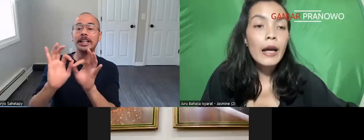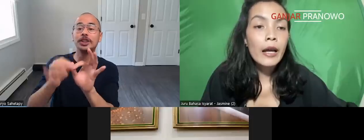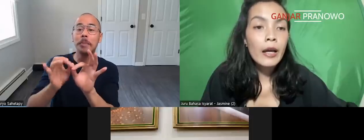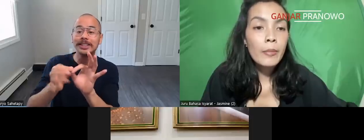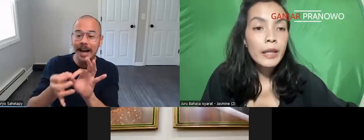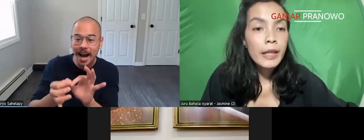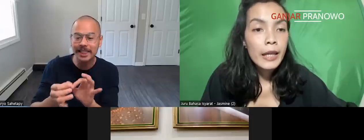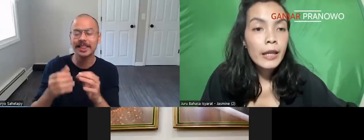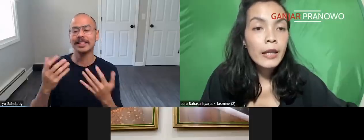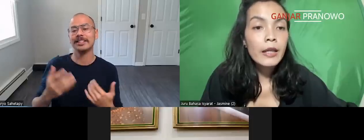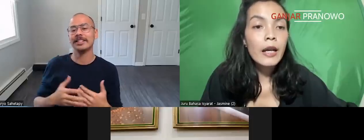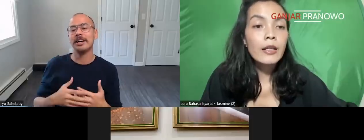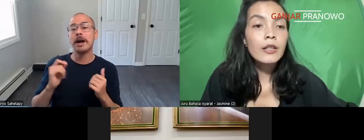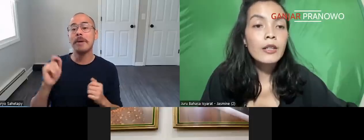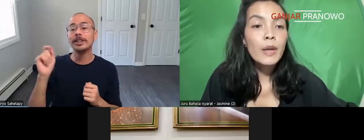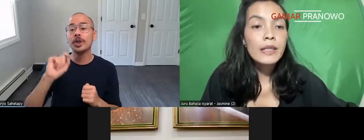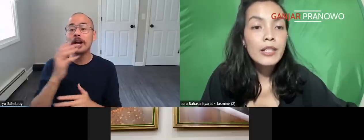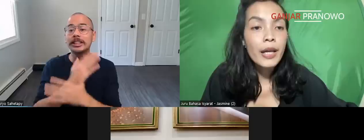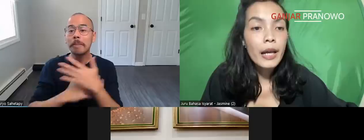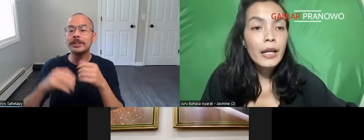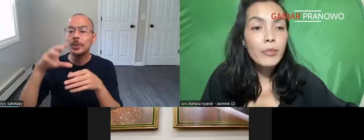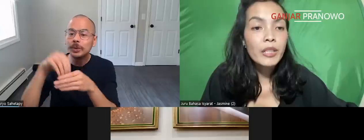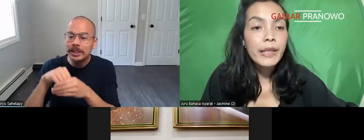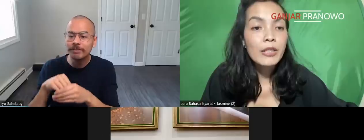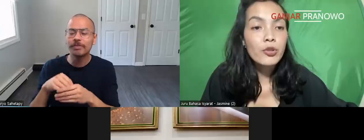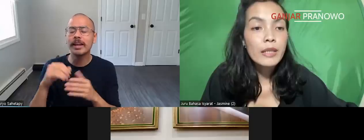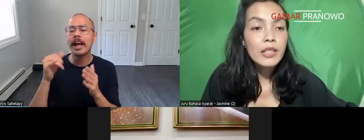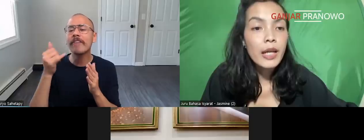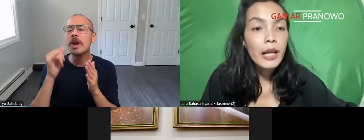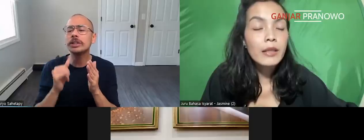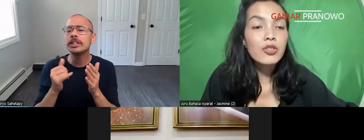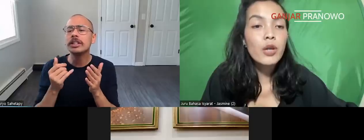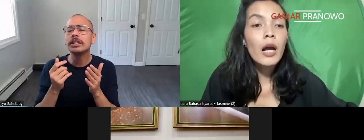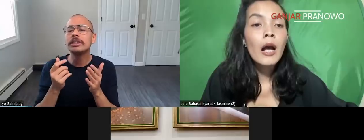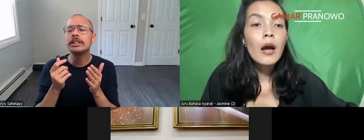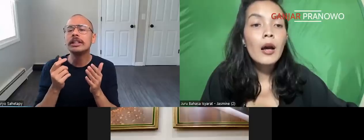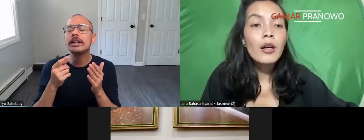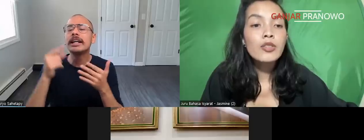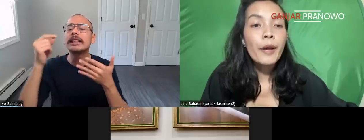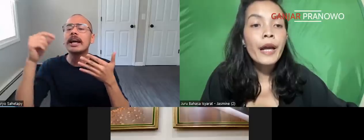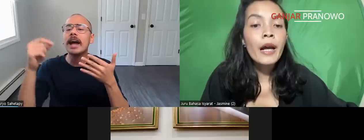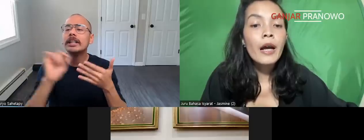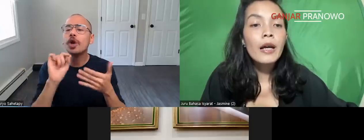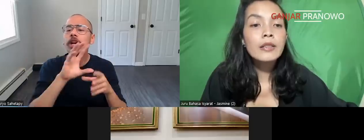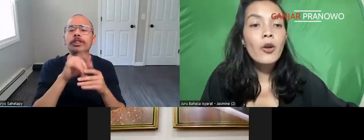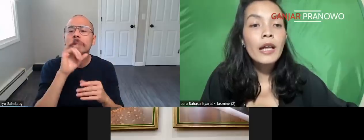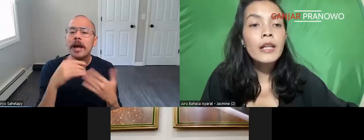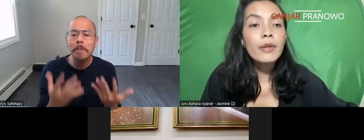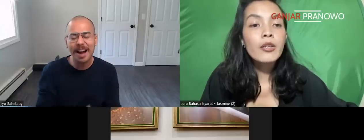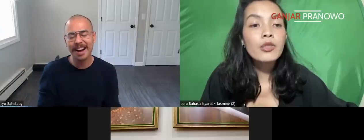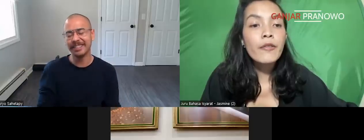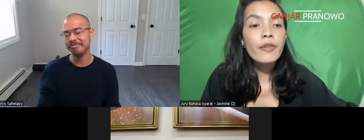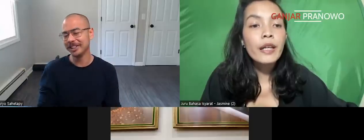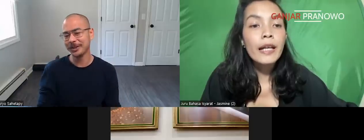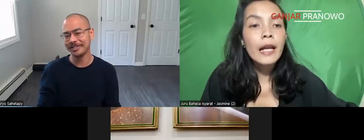ee mendidik ee juru bahasa isyarat mempersiapkan juru bahasa isyarat dan juga eh supaya sekolah ini